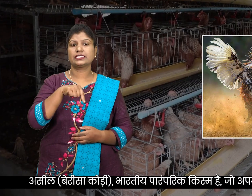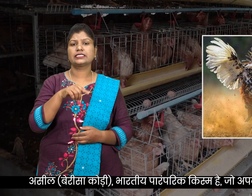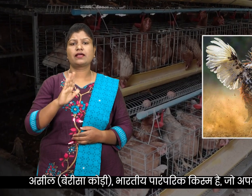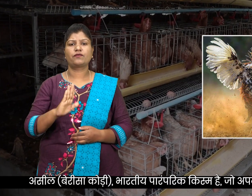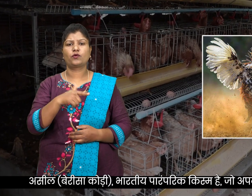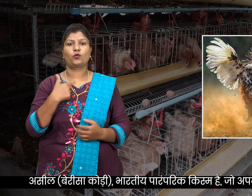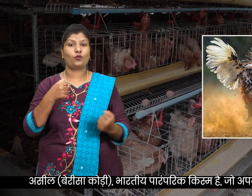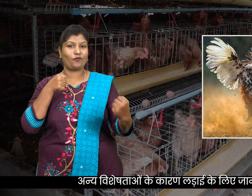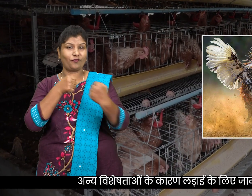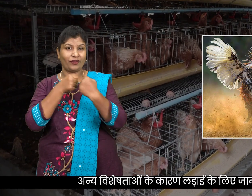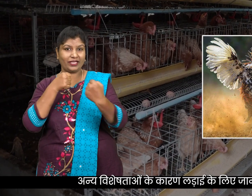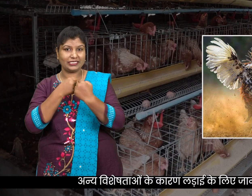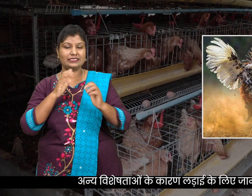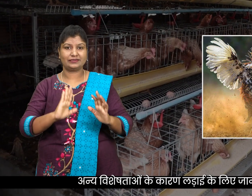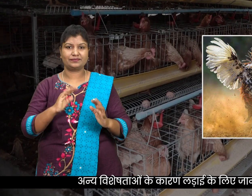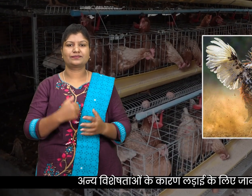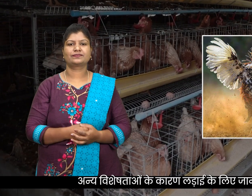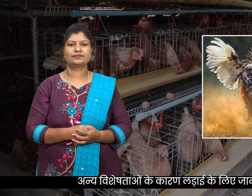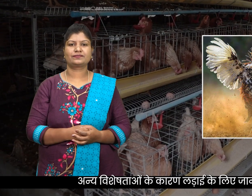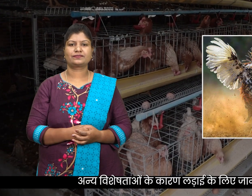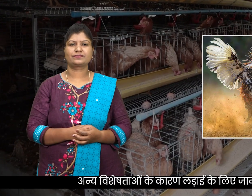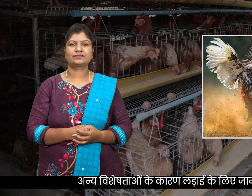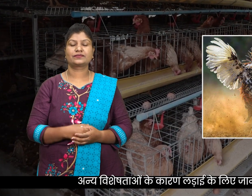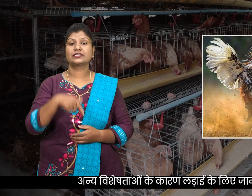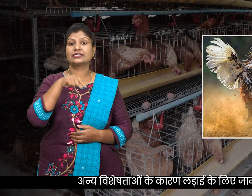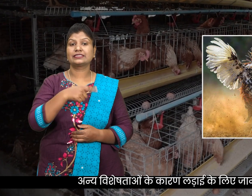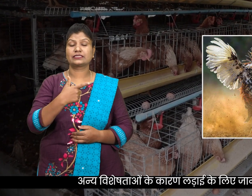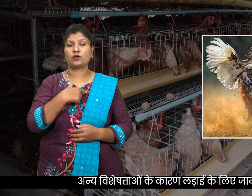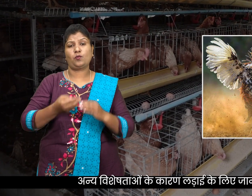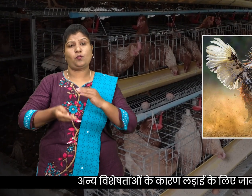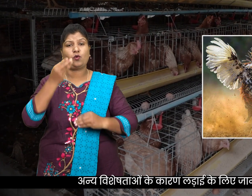शक्ति और अन्य विशेषताओं के कारण लड़ाई के लिए जानी जाती है।